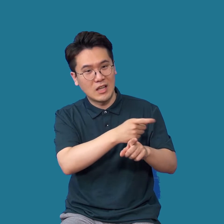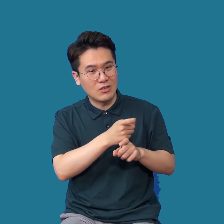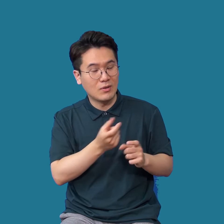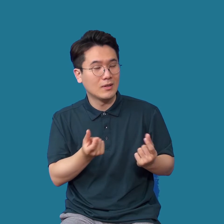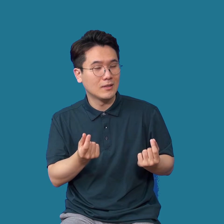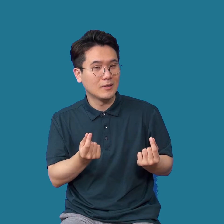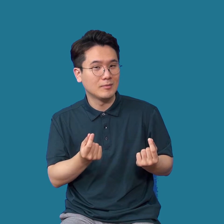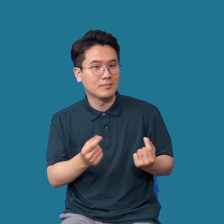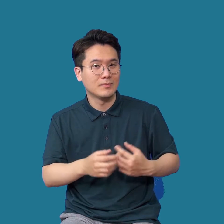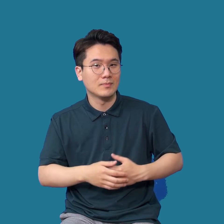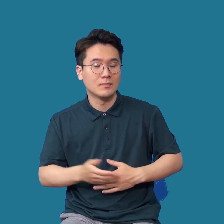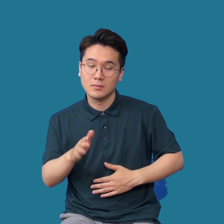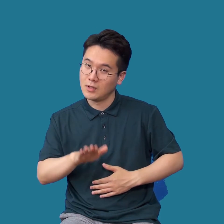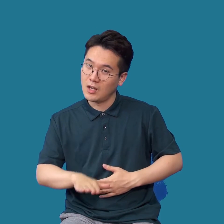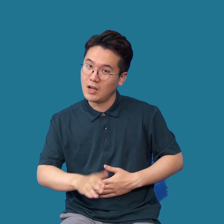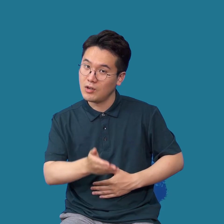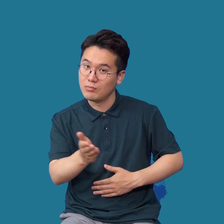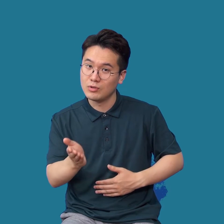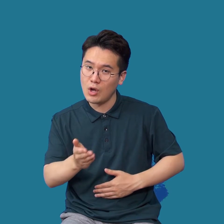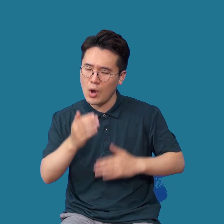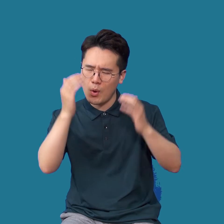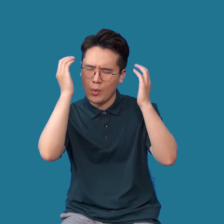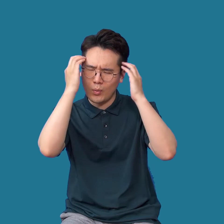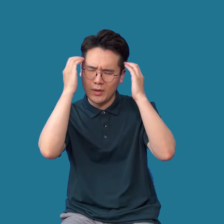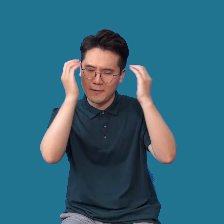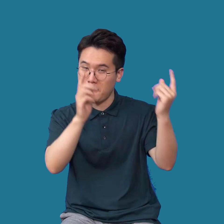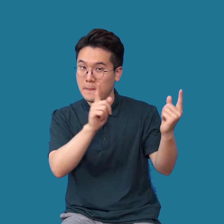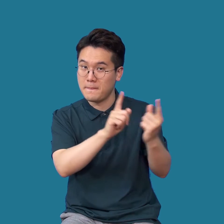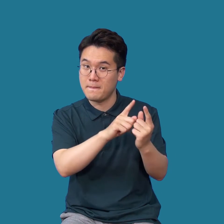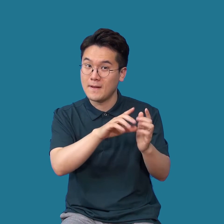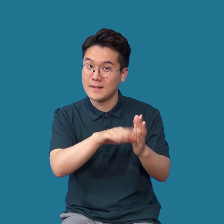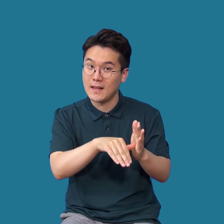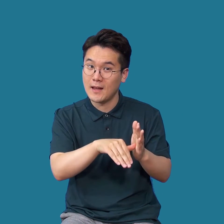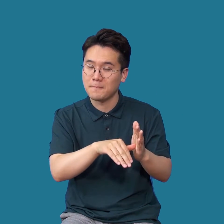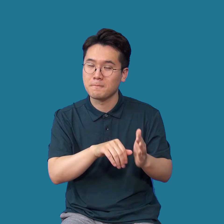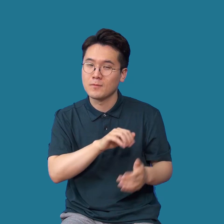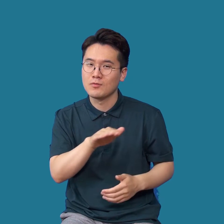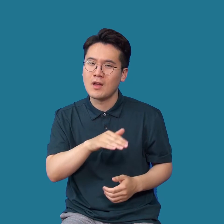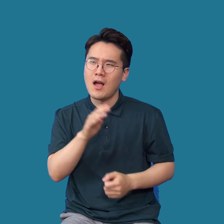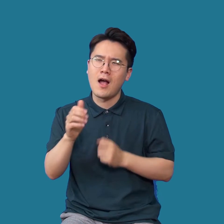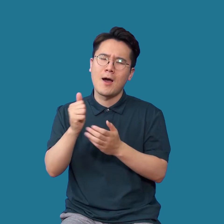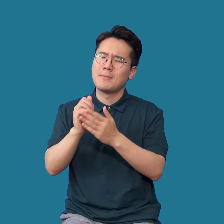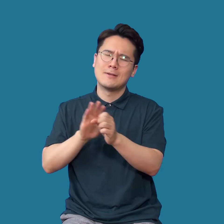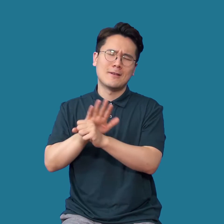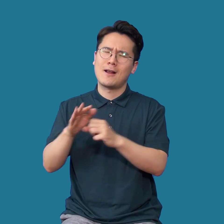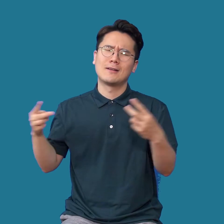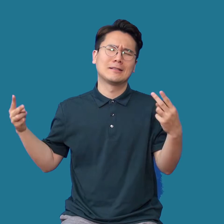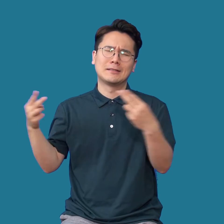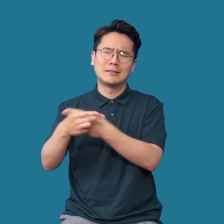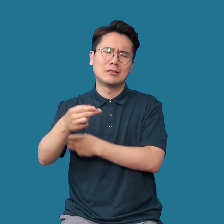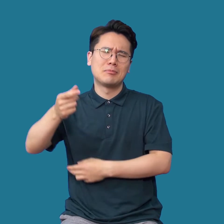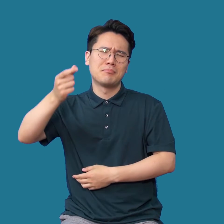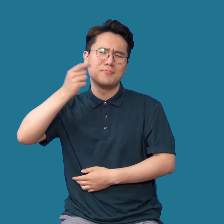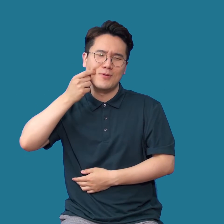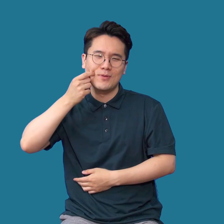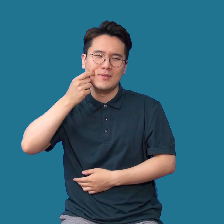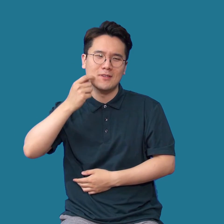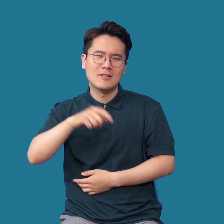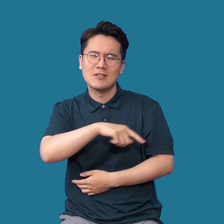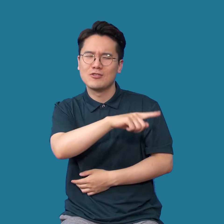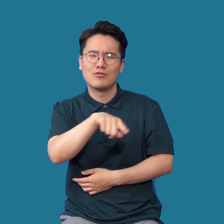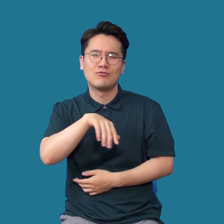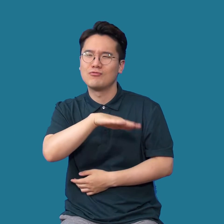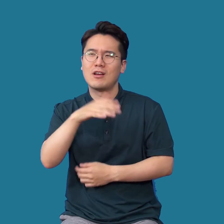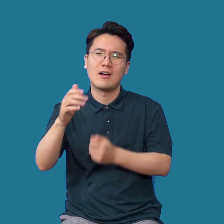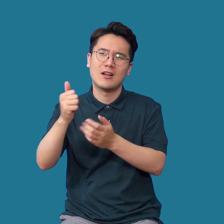여러분, 고난 당할 때도 우리는 하나님의 사랑에서 끊어지지 않는다라고 말할 수 있겠습니까?